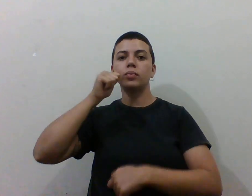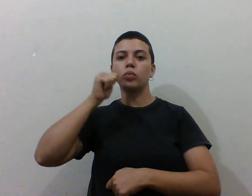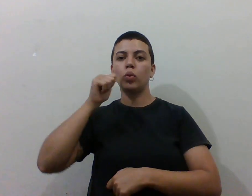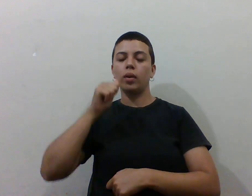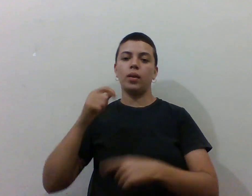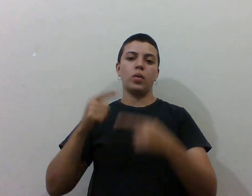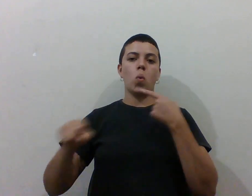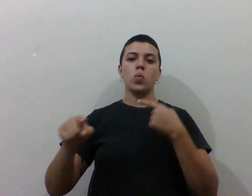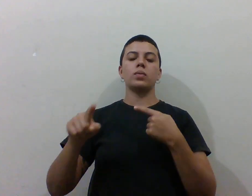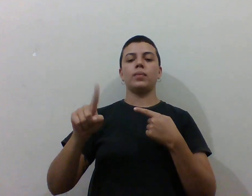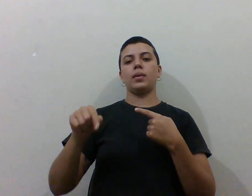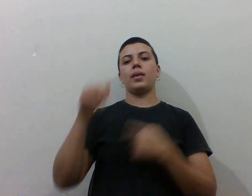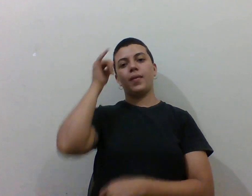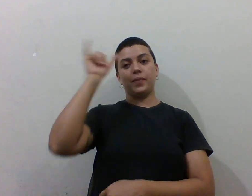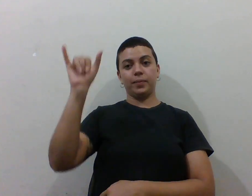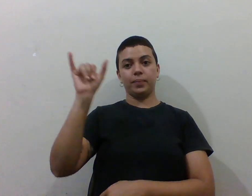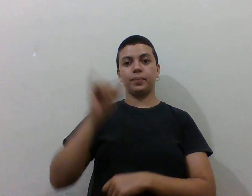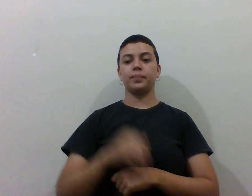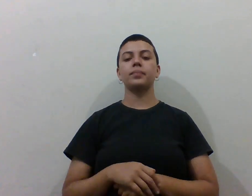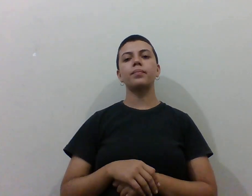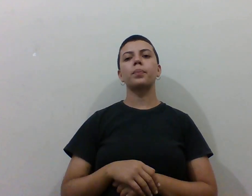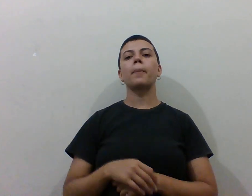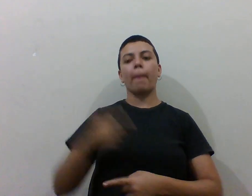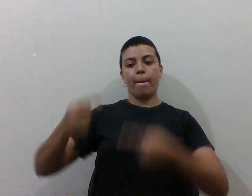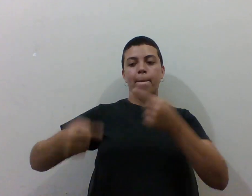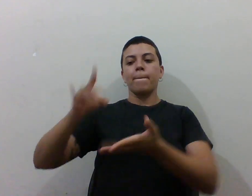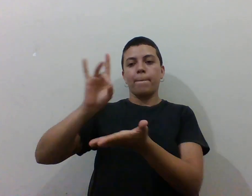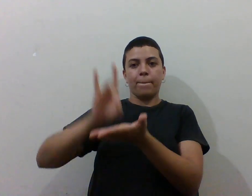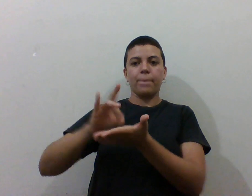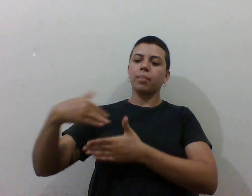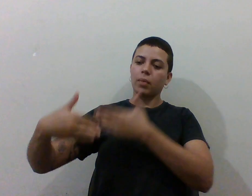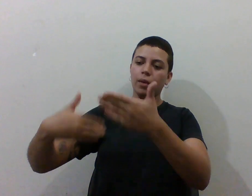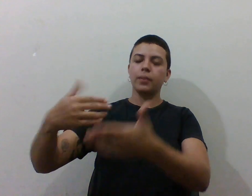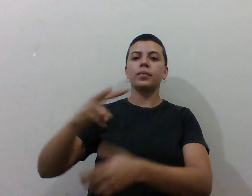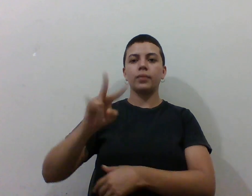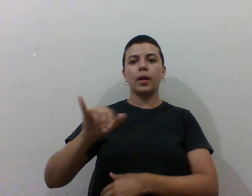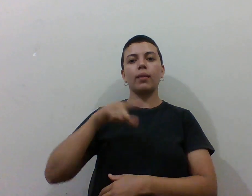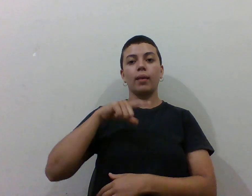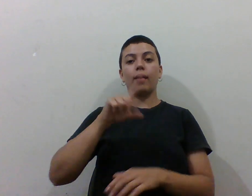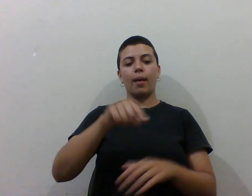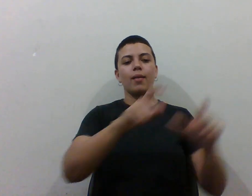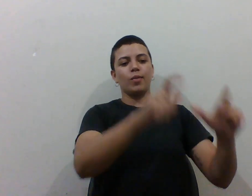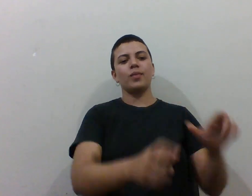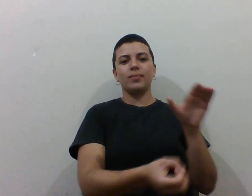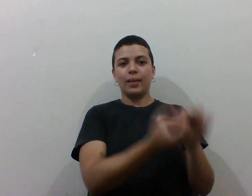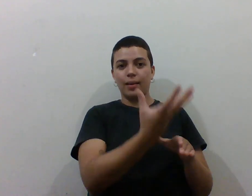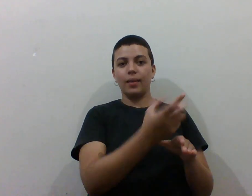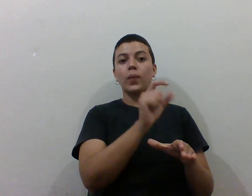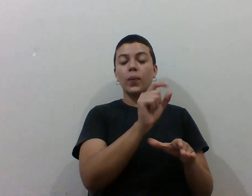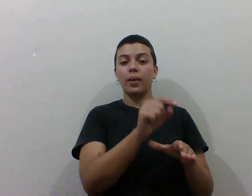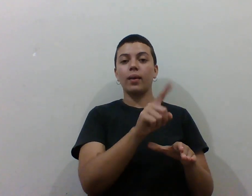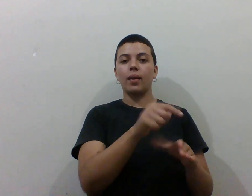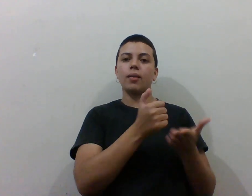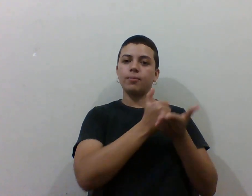estabelece em execução estabelece a construção de um observatório de uma rede de pesquisadores